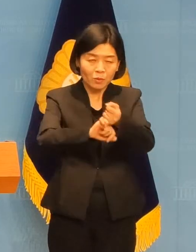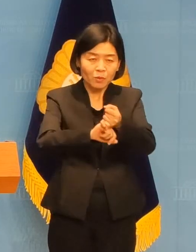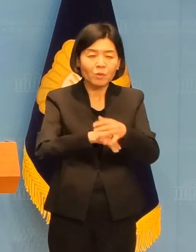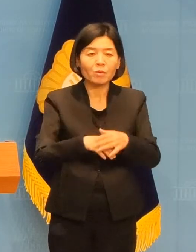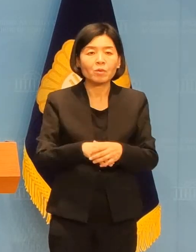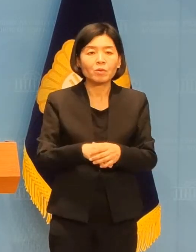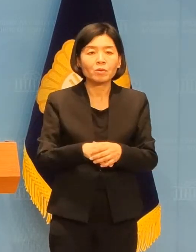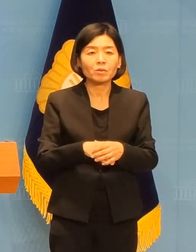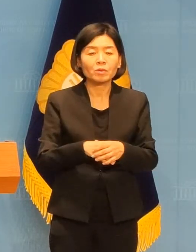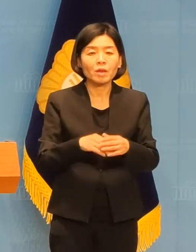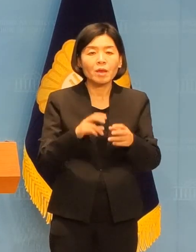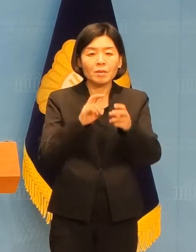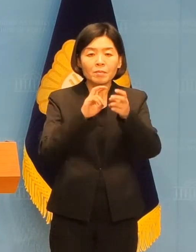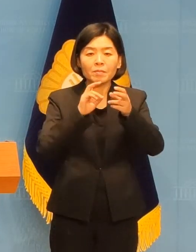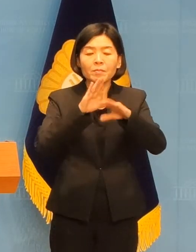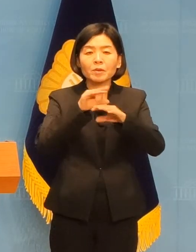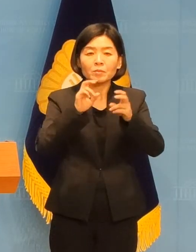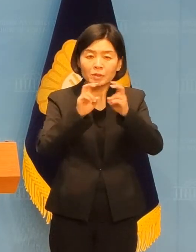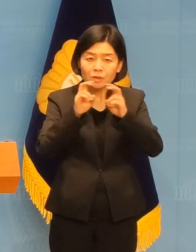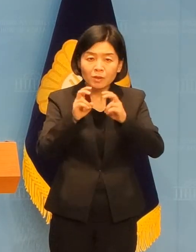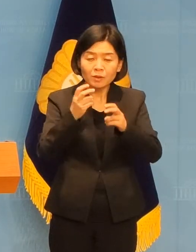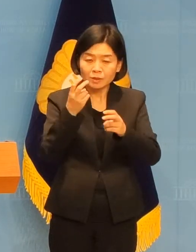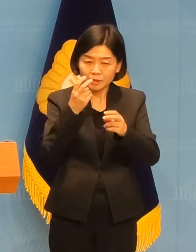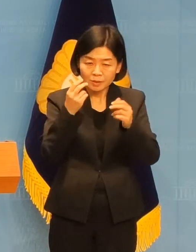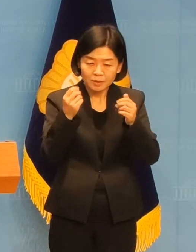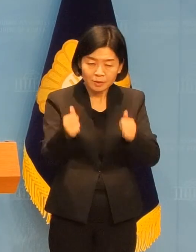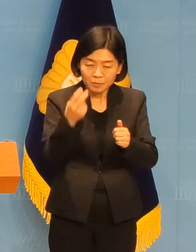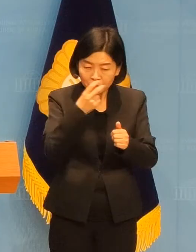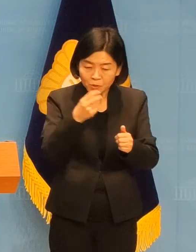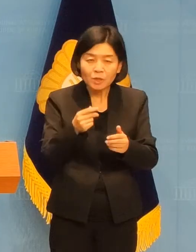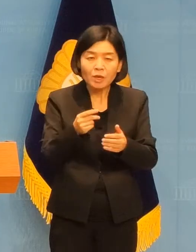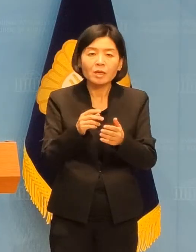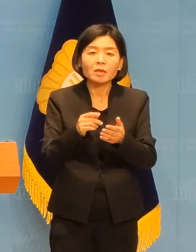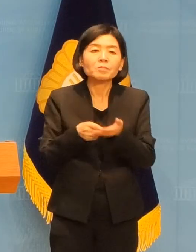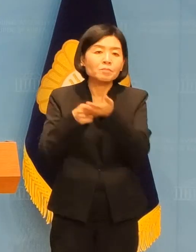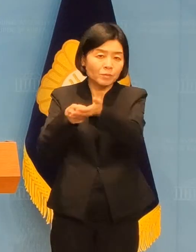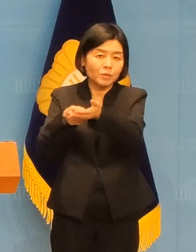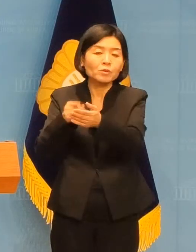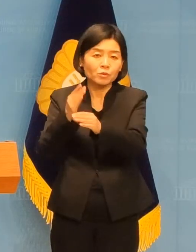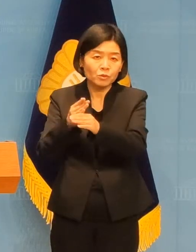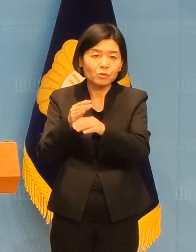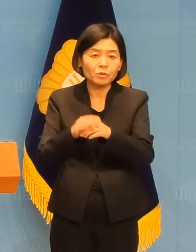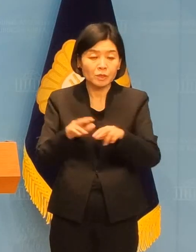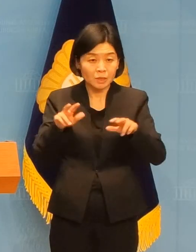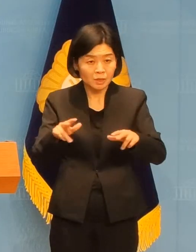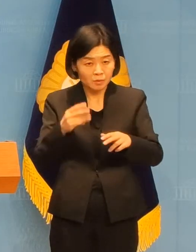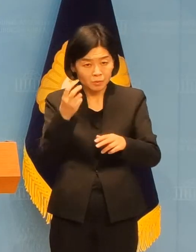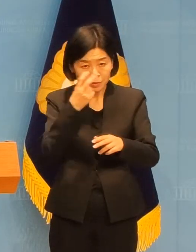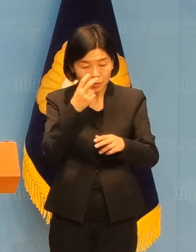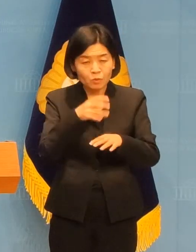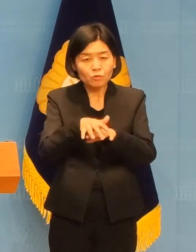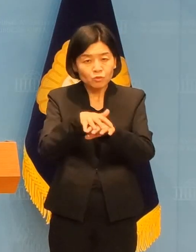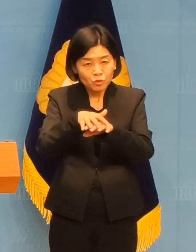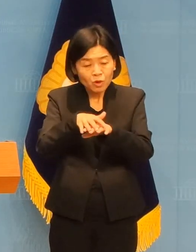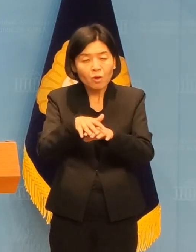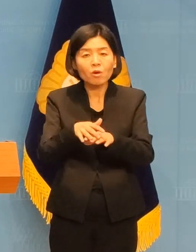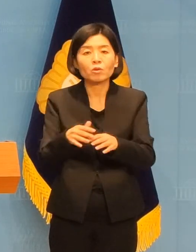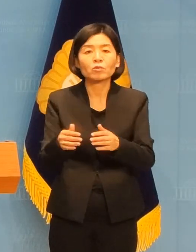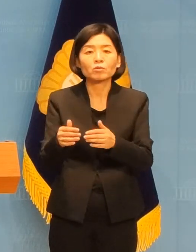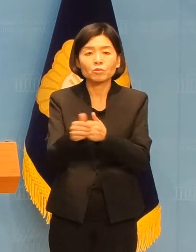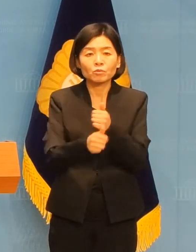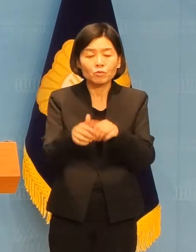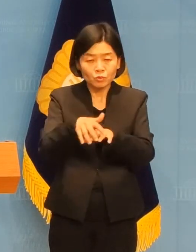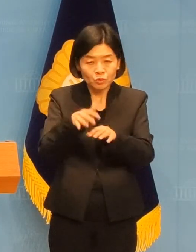대해 방송미디어통신심의위원회에 민원을 제기하였으며 현재 방미심의위원 구성 절차가 진행 중이므로 위원회가 정상